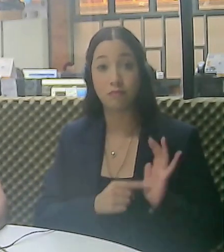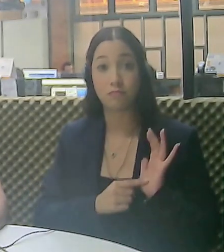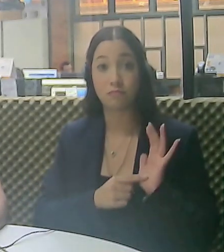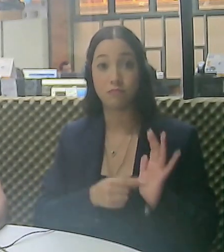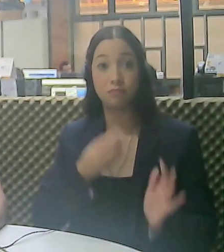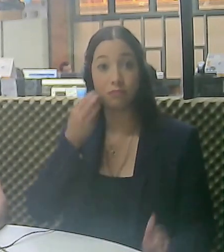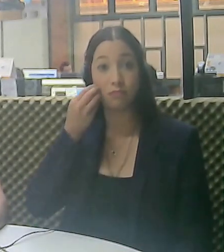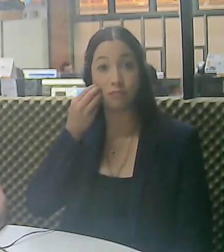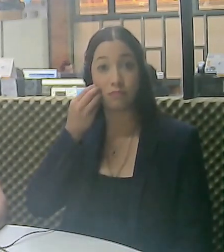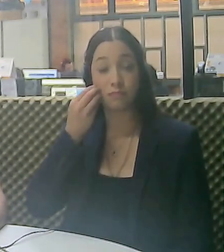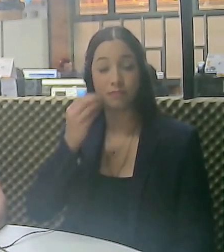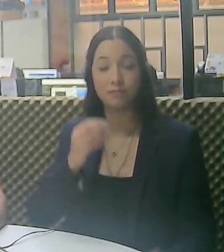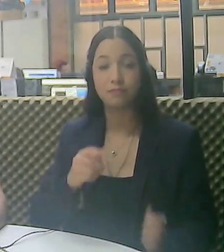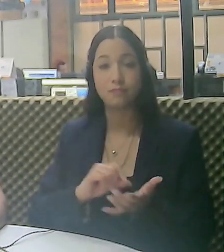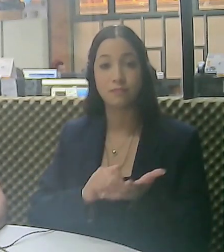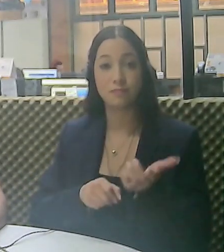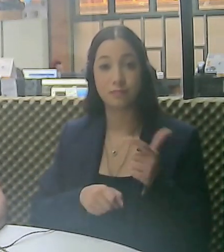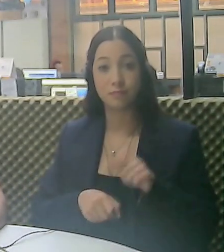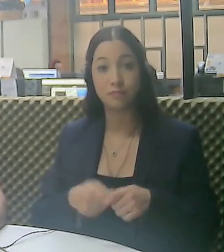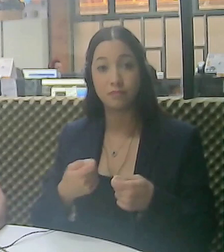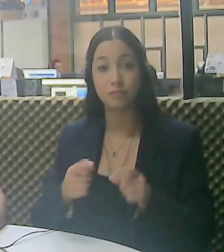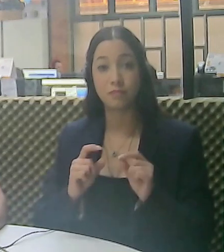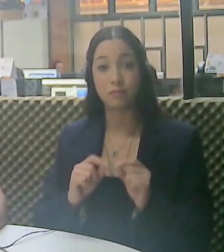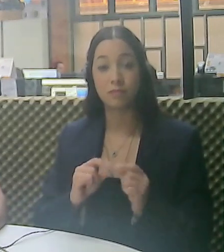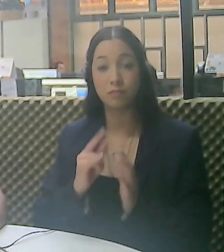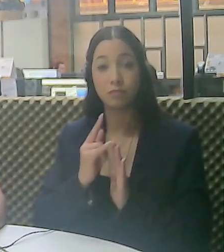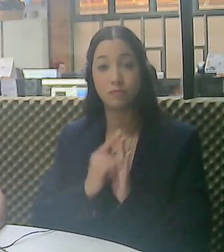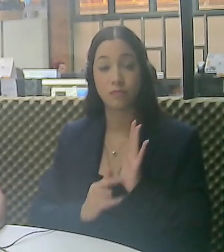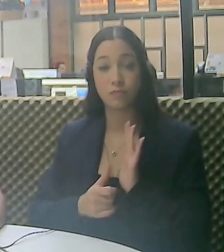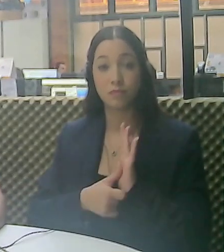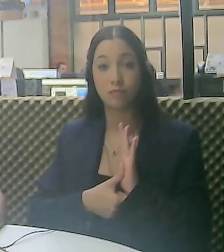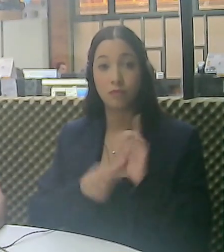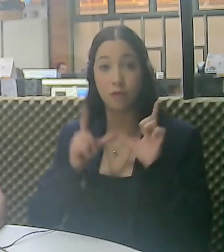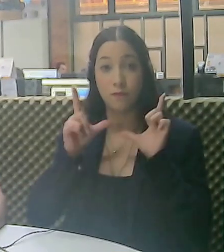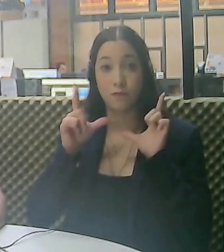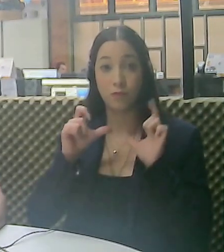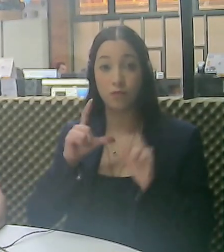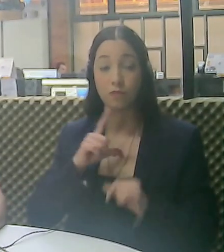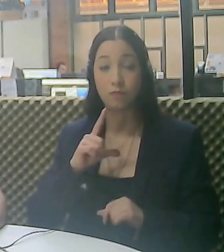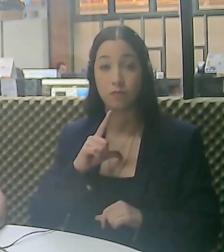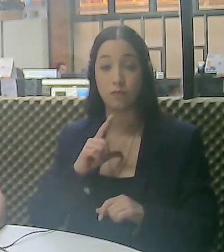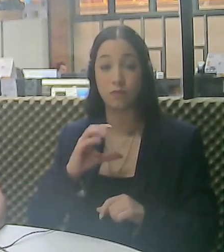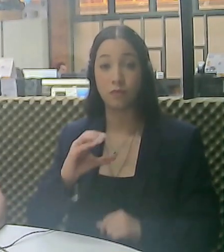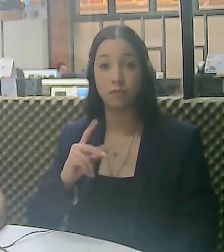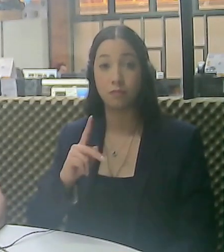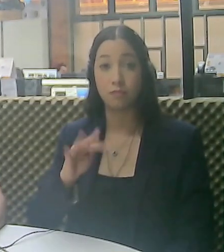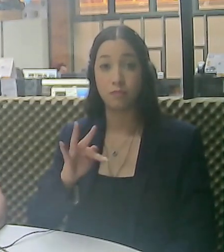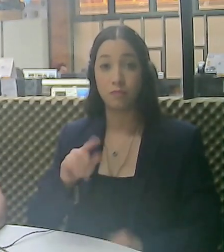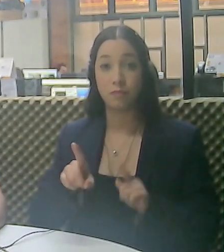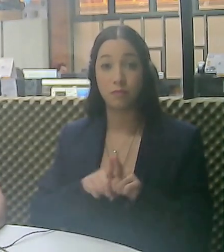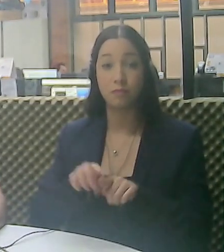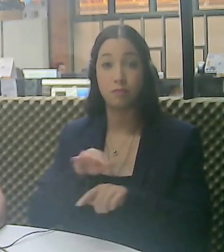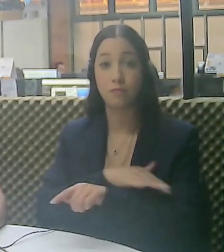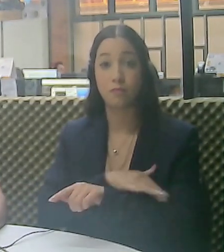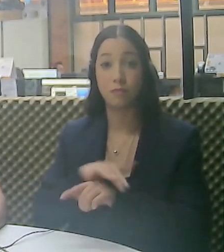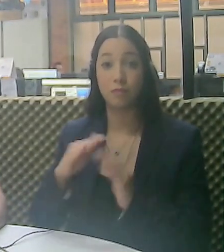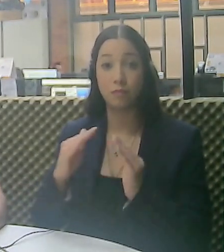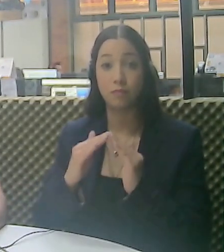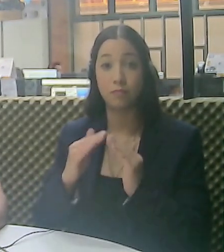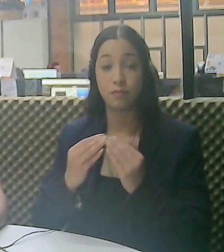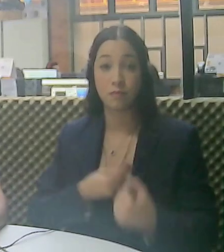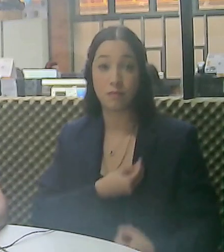vida. Para se recadastrar, você deve apresentar documento de identificação com foto, CPF e comprovante de endereço